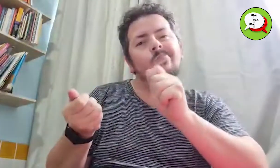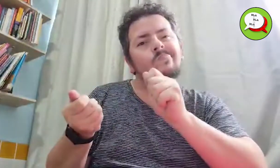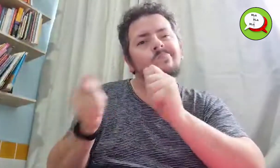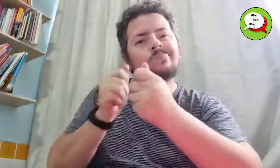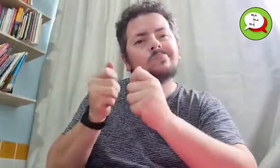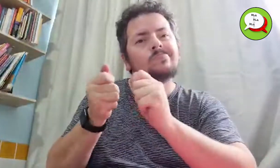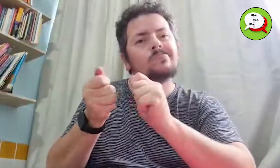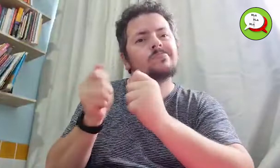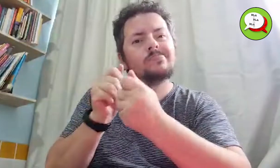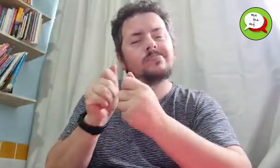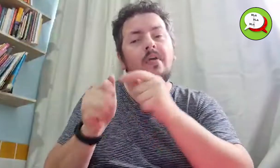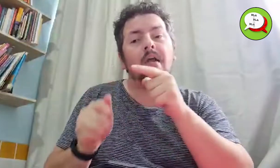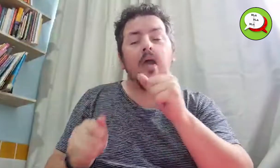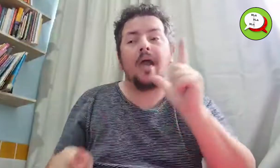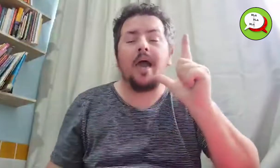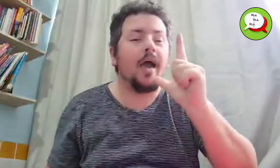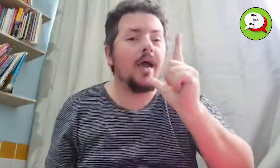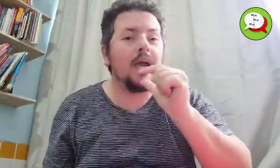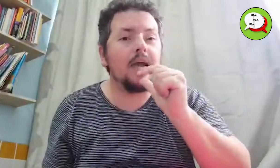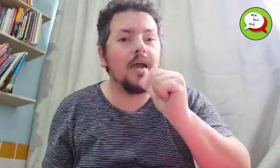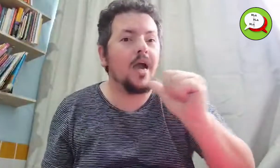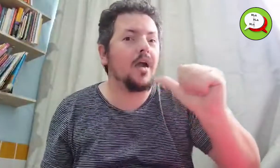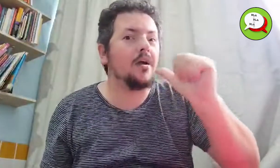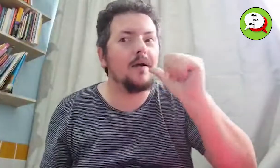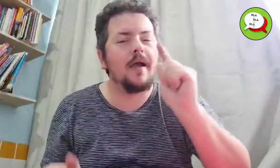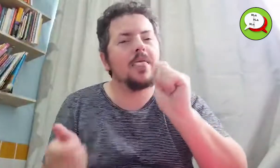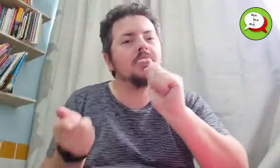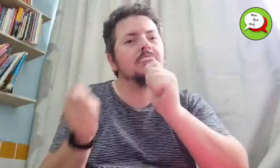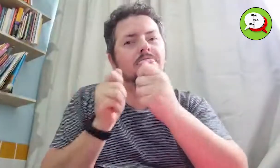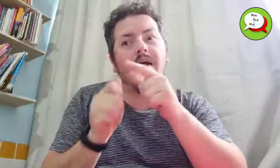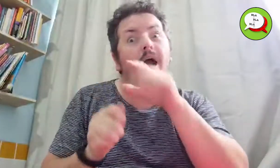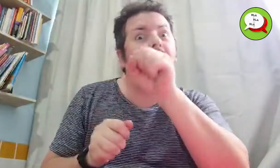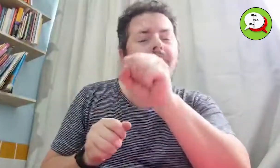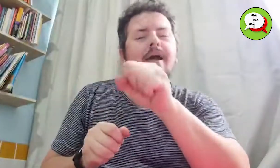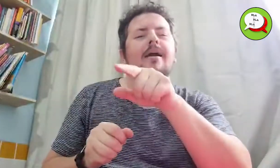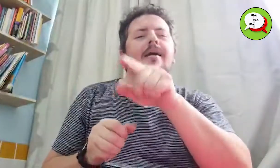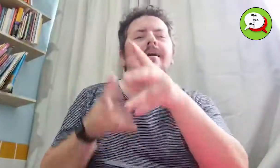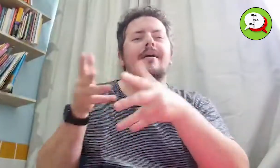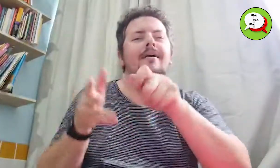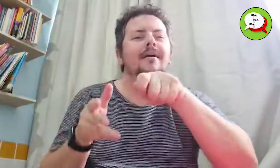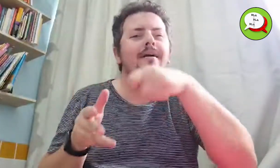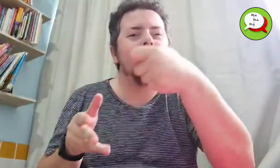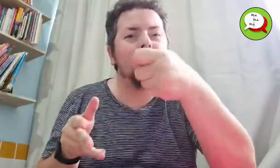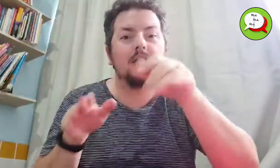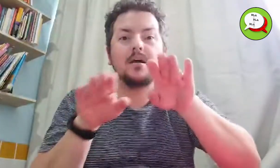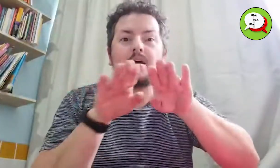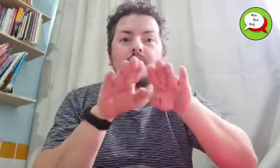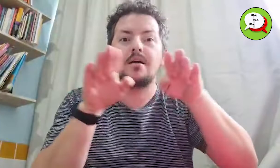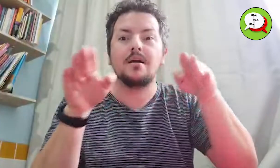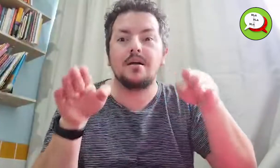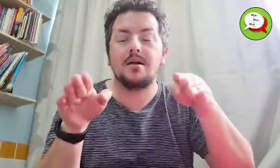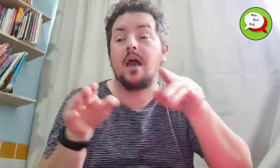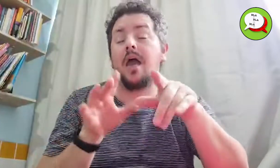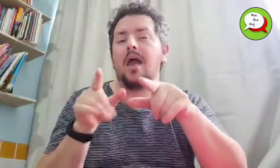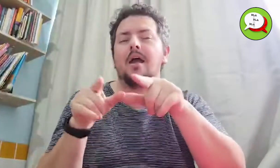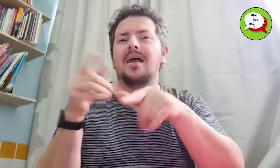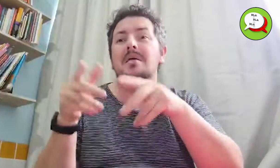interagir com ele, para adaptar então essa língua dele. E aos pouquinhos eu fui mostrando